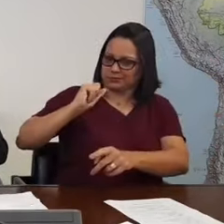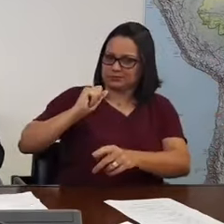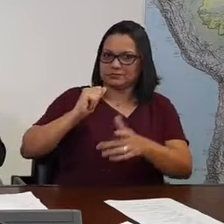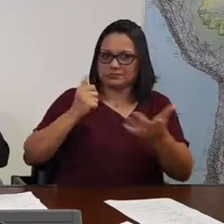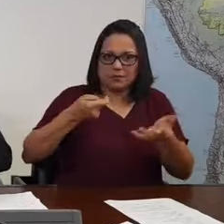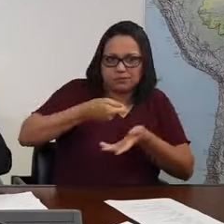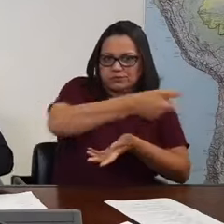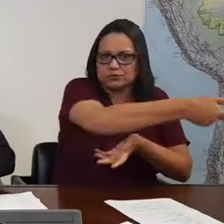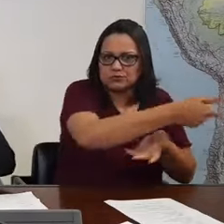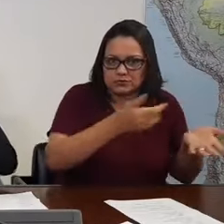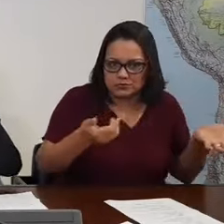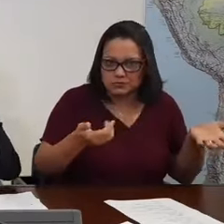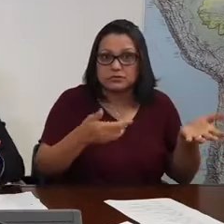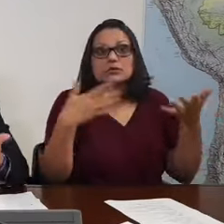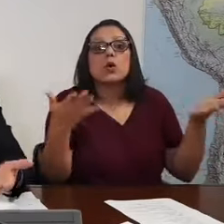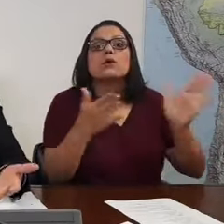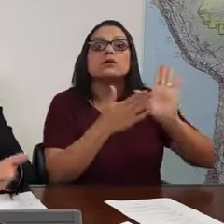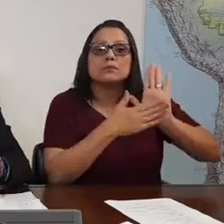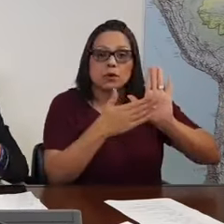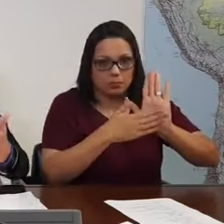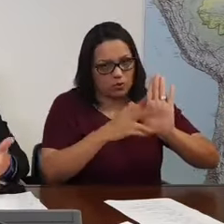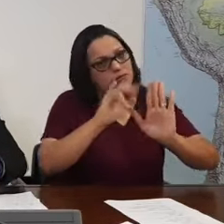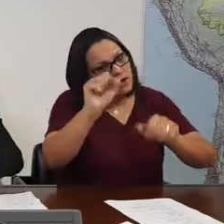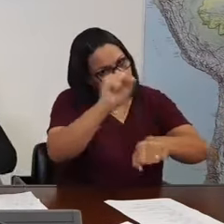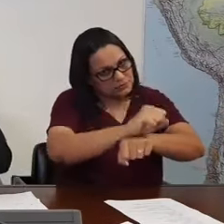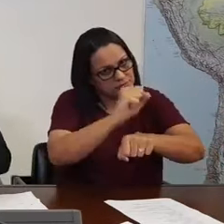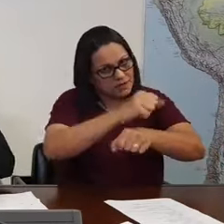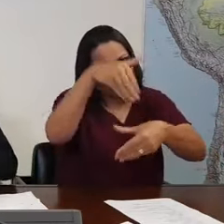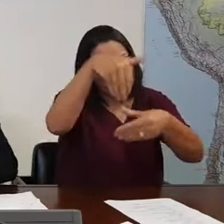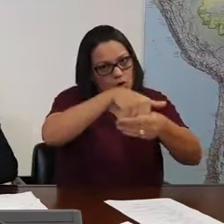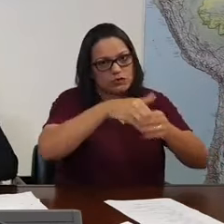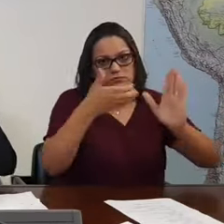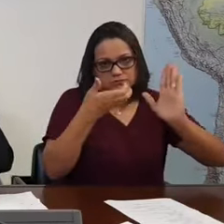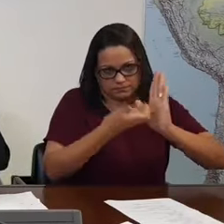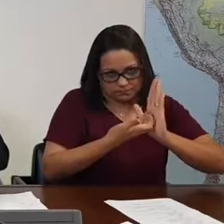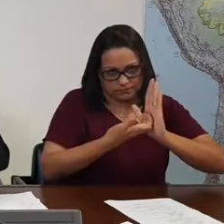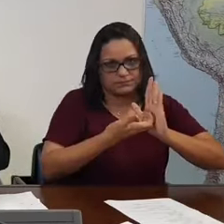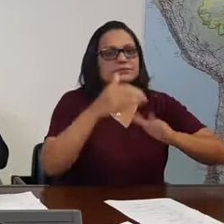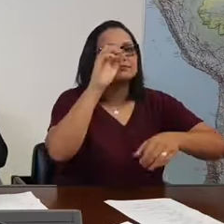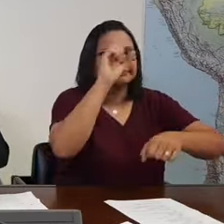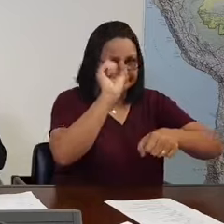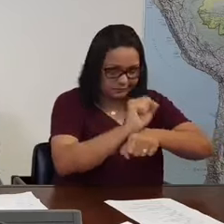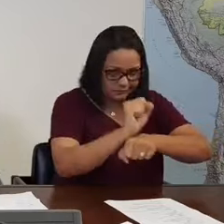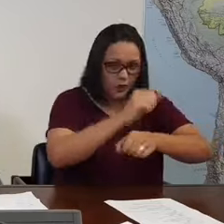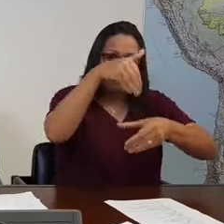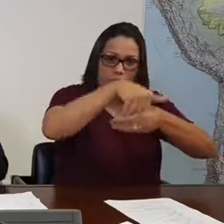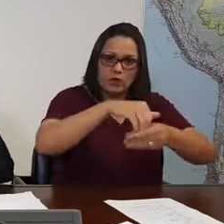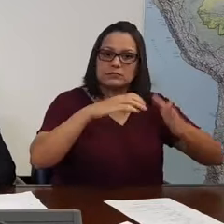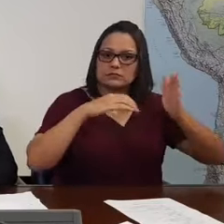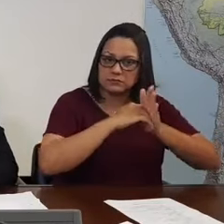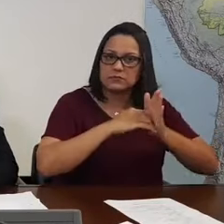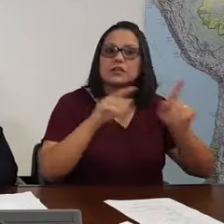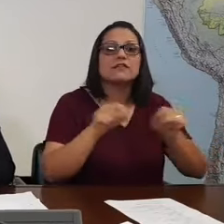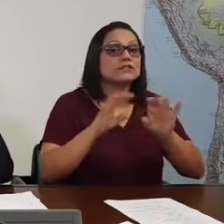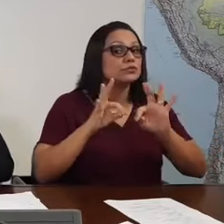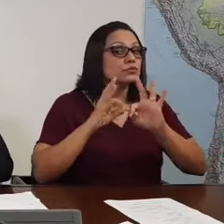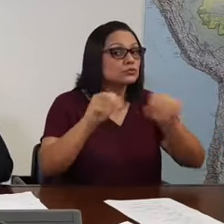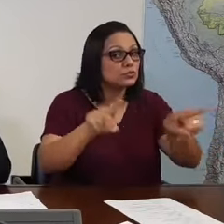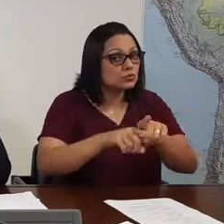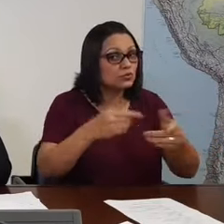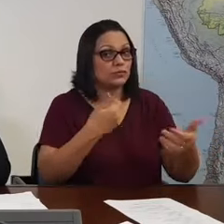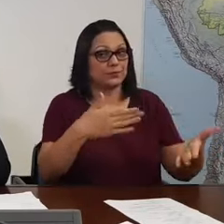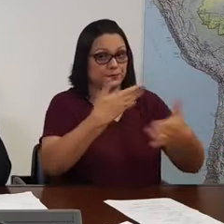se aplica nessa nossa proposta, que vai passar pelo Parlamento, Câmara e Senado Federal. Nós queremos fazer a mesma coisa com as Forças Armadas,